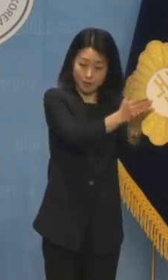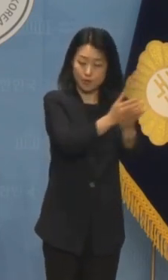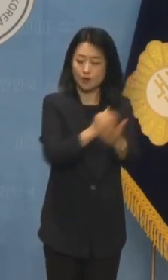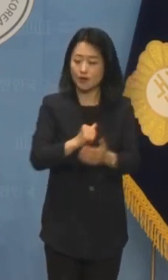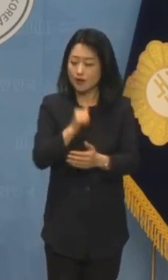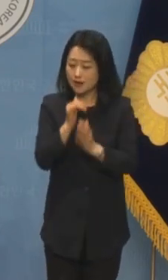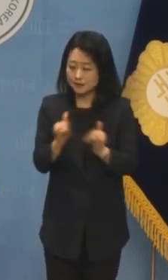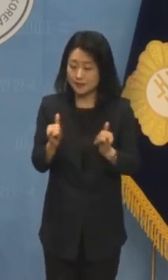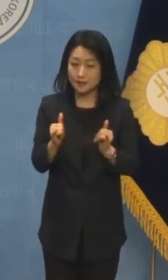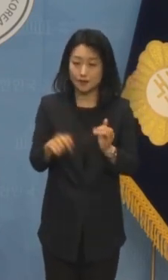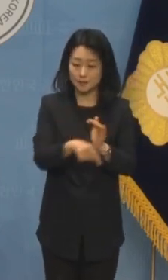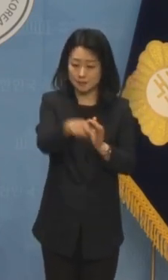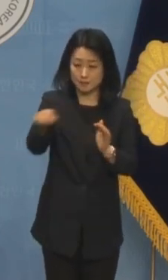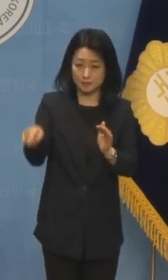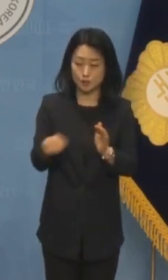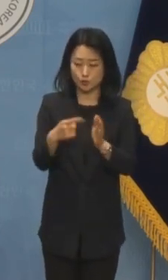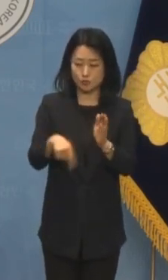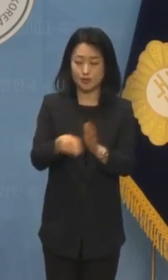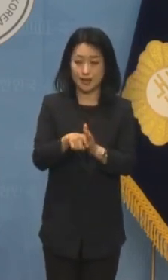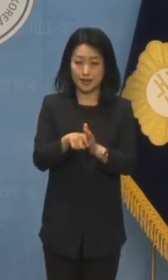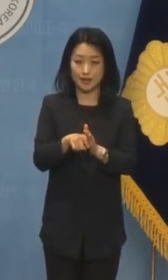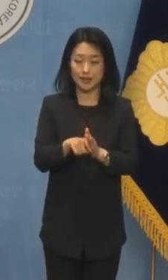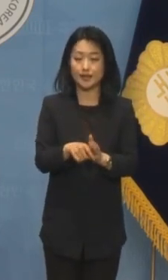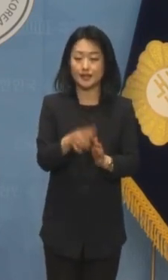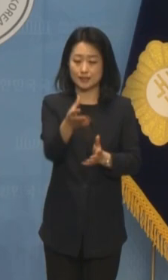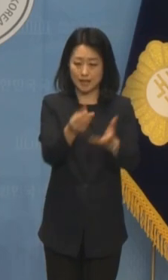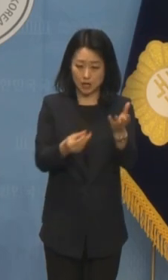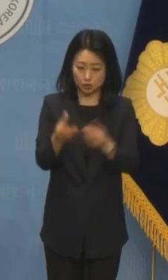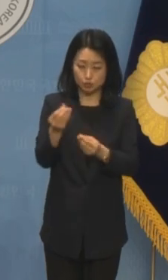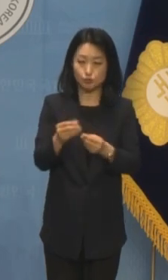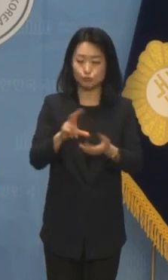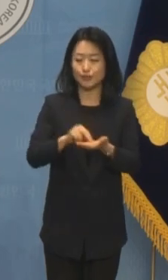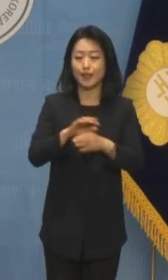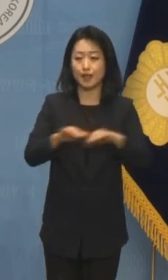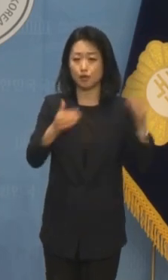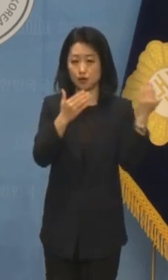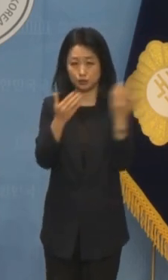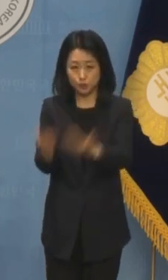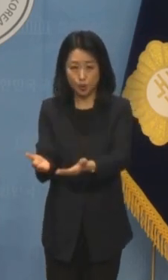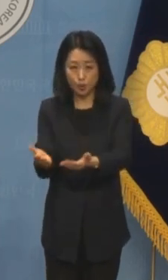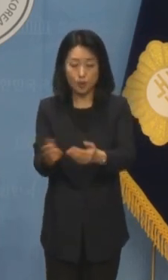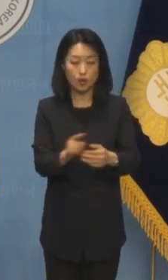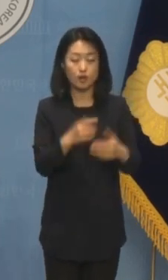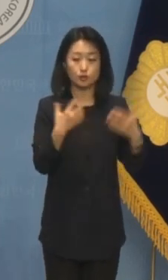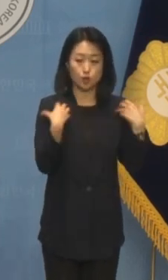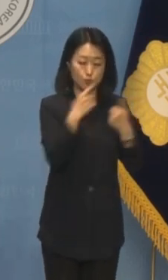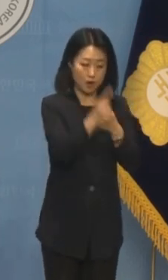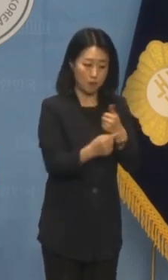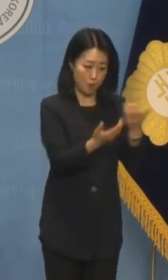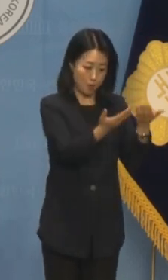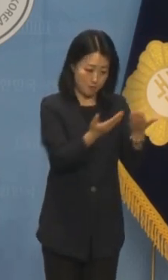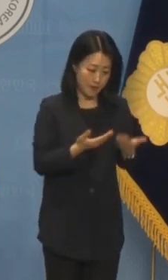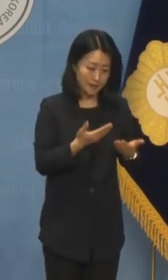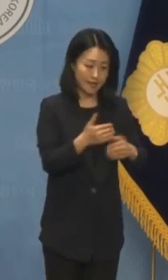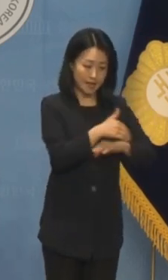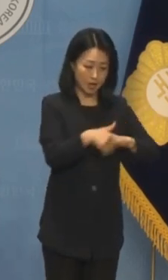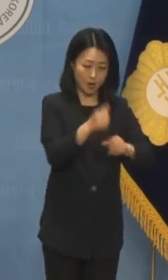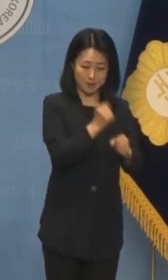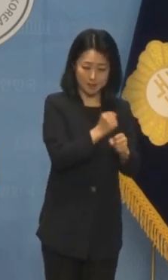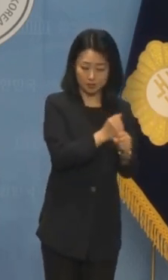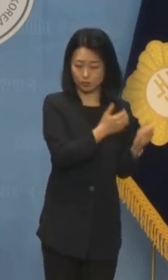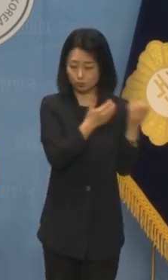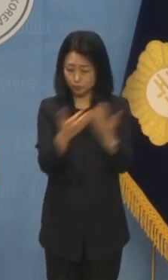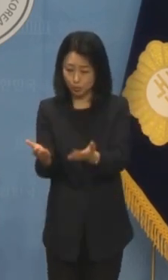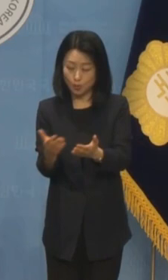서민 금융 대책부터 챙기십시오. 하다못해 관계부처 보고를 받아 정책 집행을 점검해